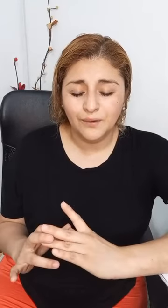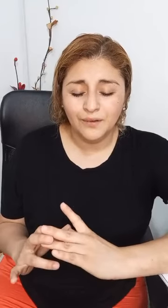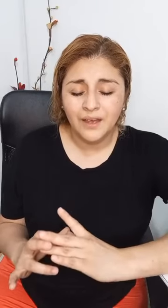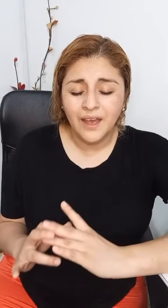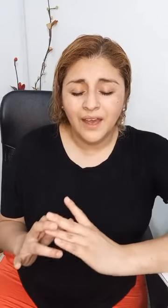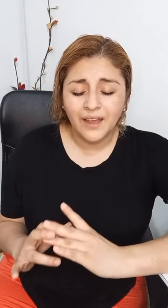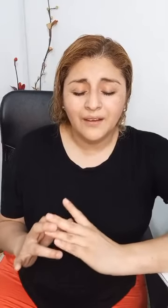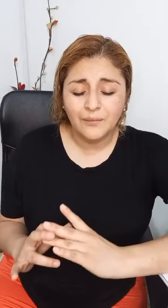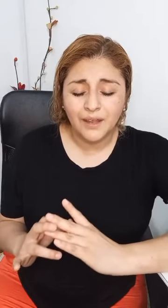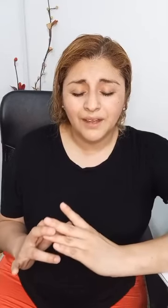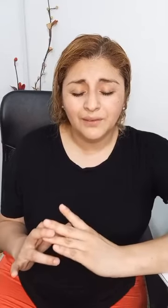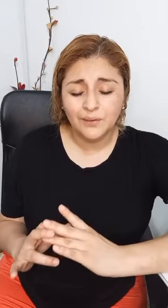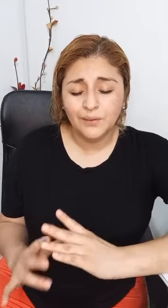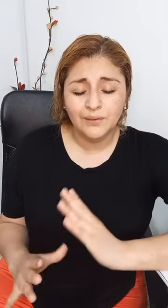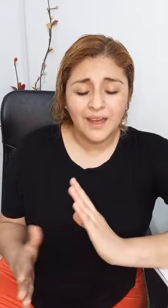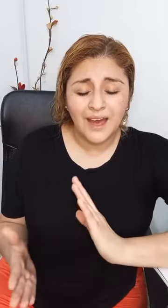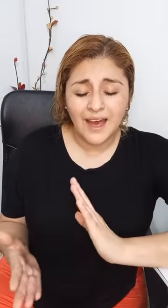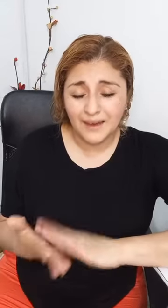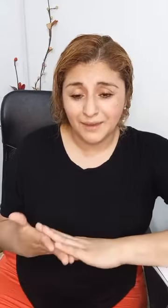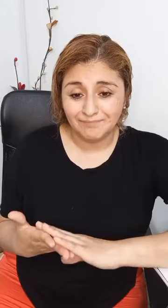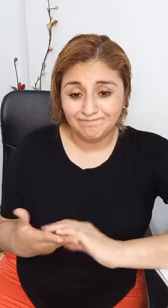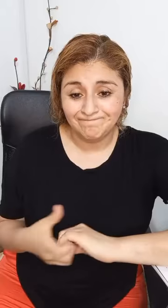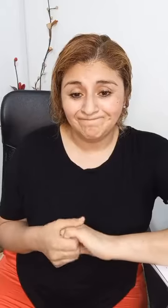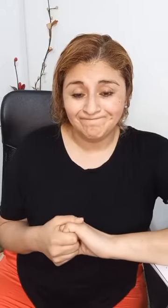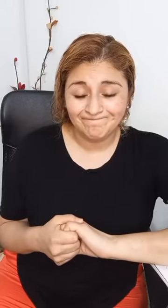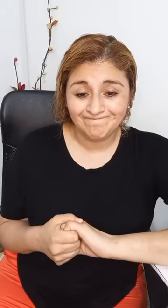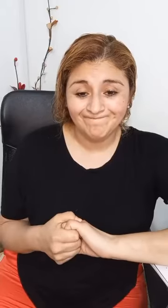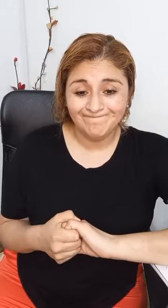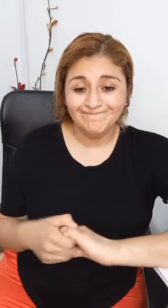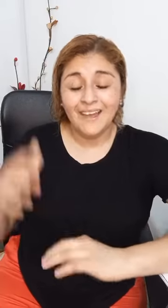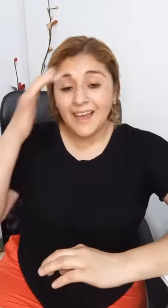cada uno. En el nombre de Jesús, amén.